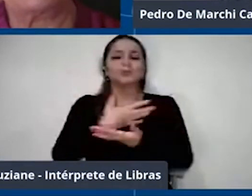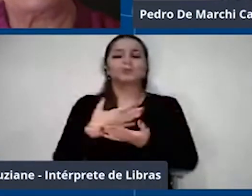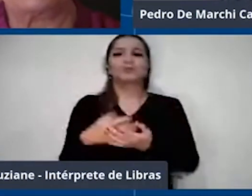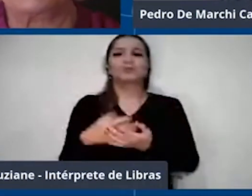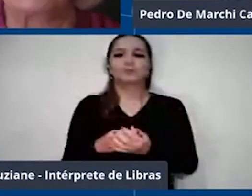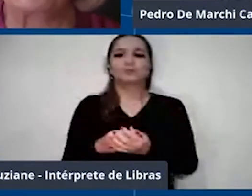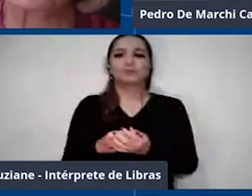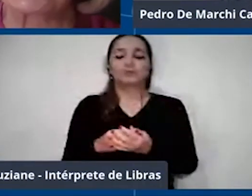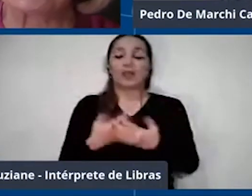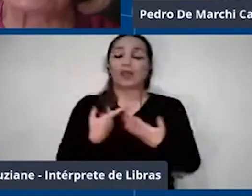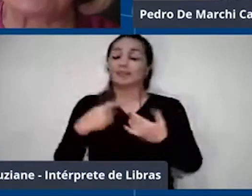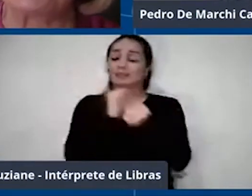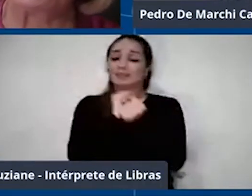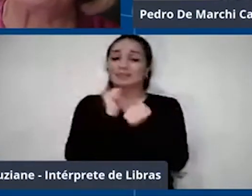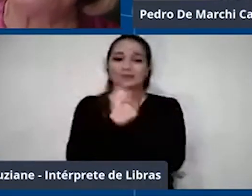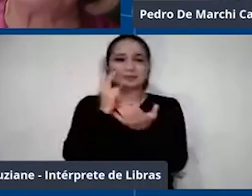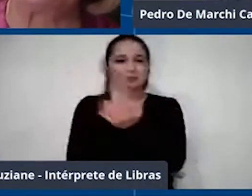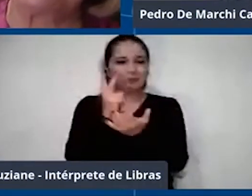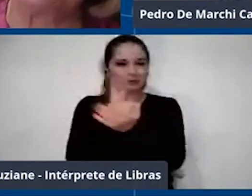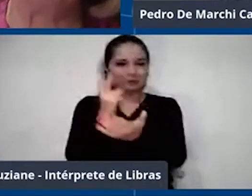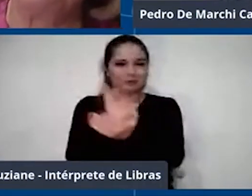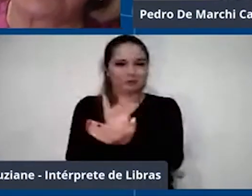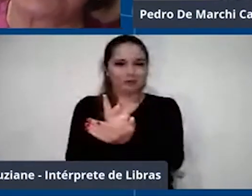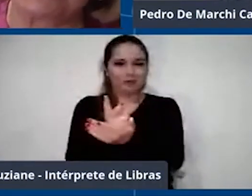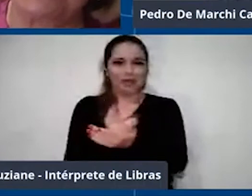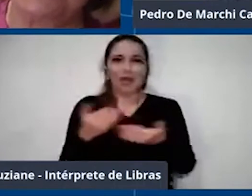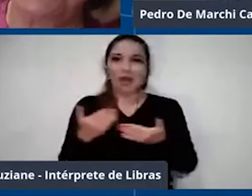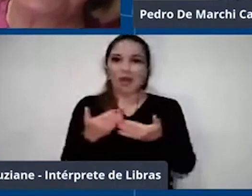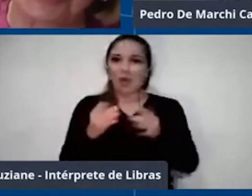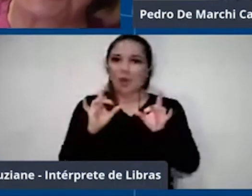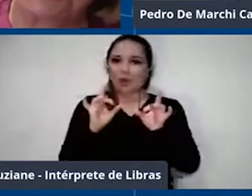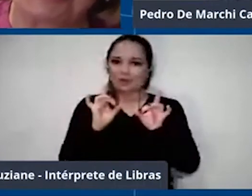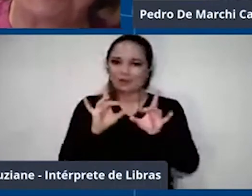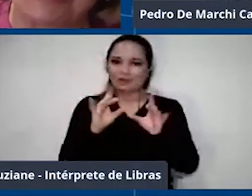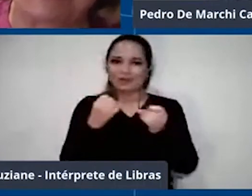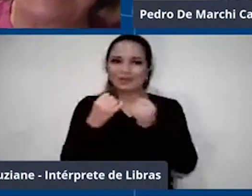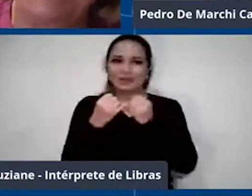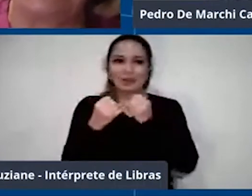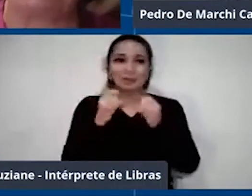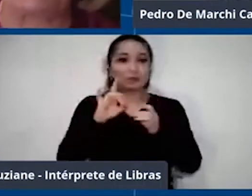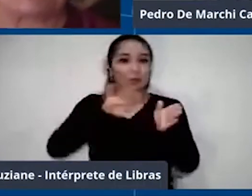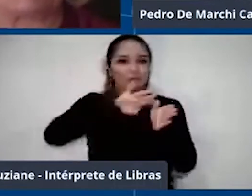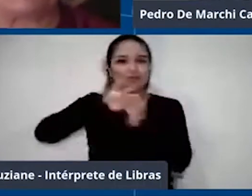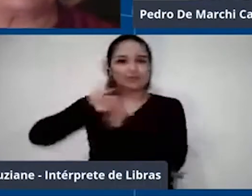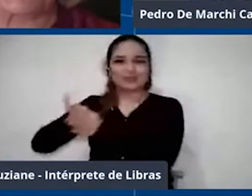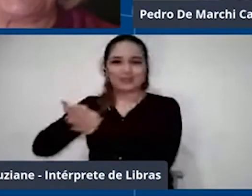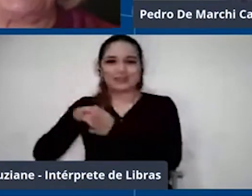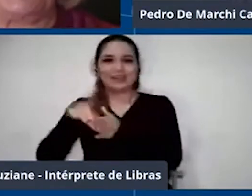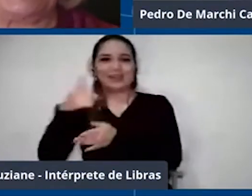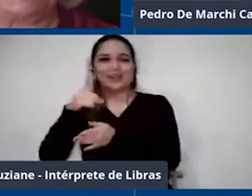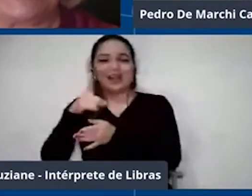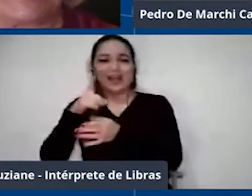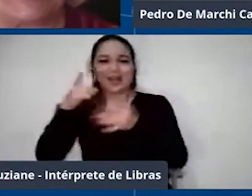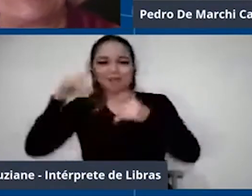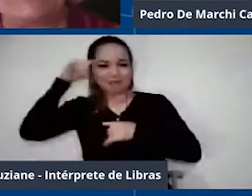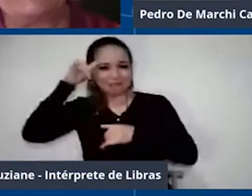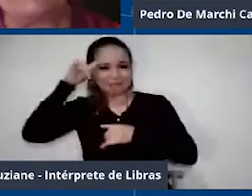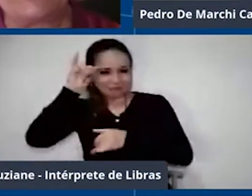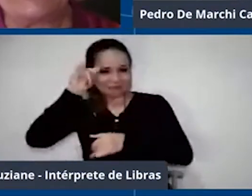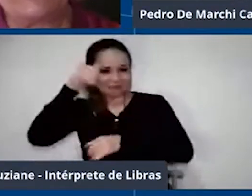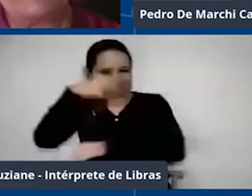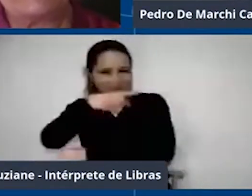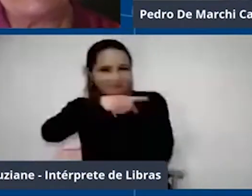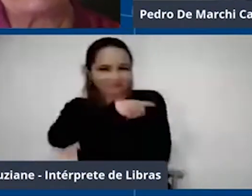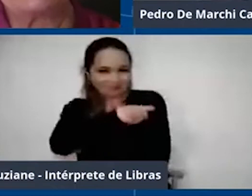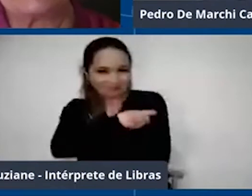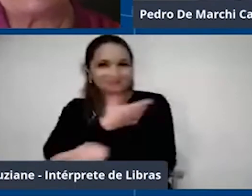continuar nesse ritmo. Porque... Agora só tiramos a vacina para a fitose. Só tiramos a vacina da fitose hoje. Esse ponto